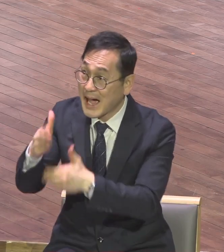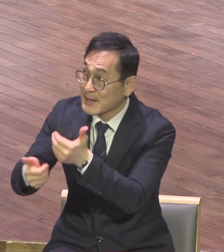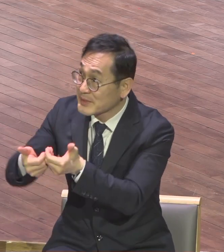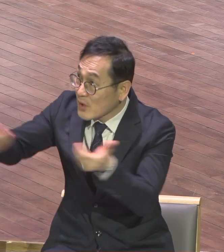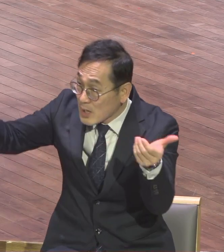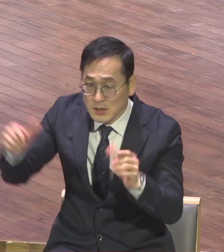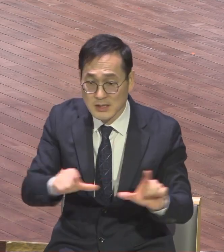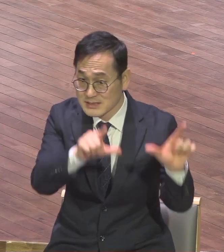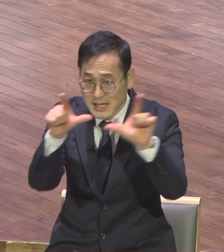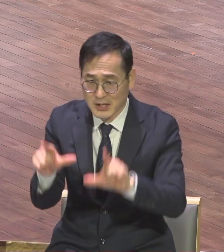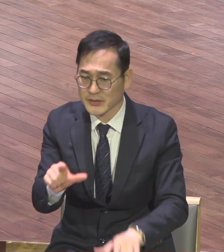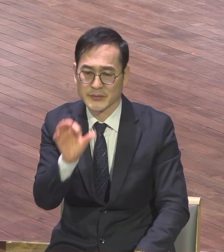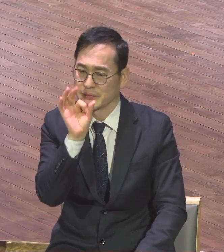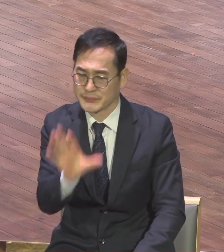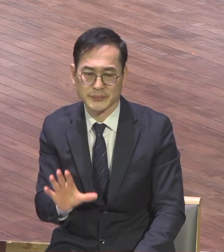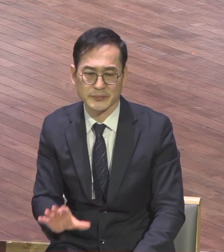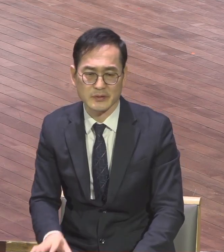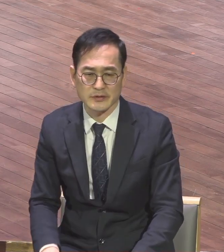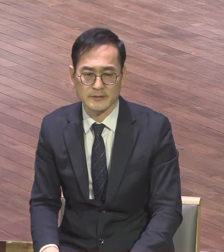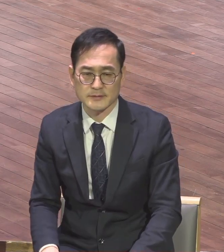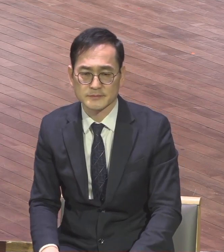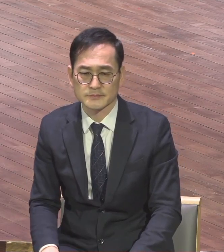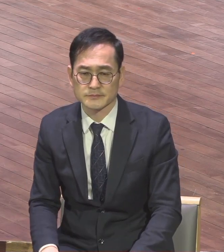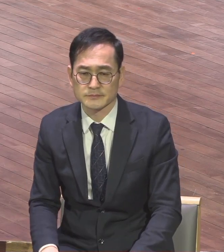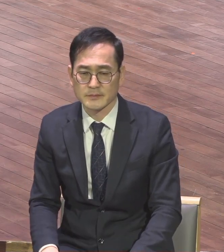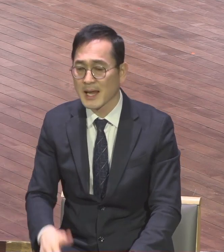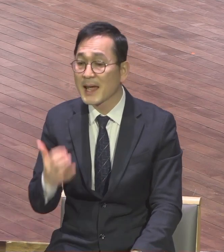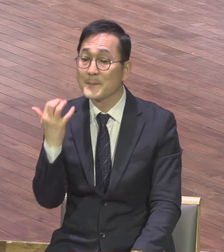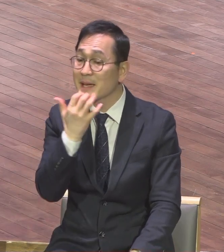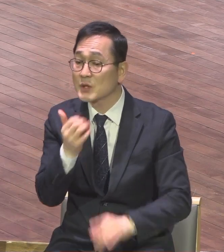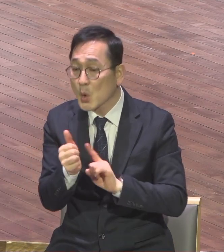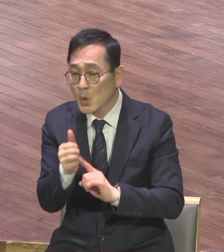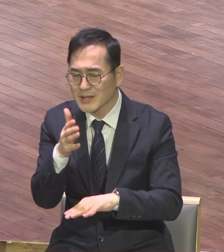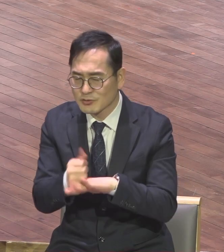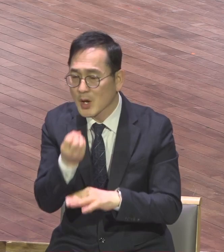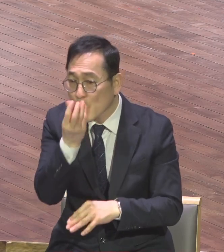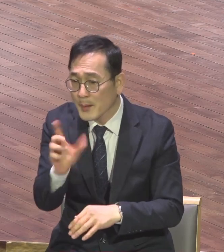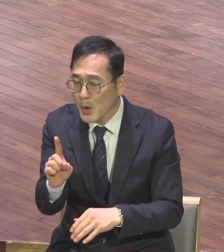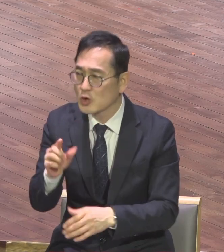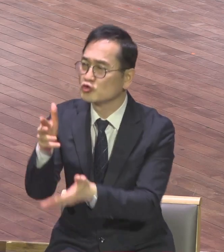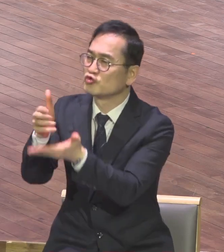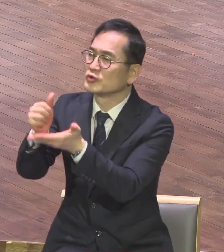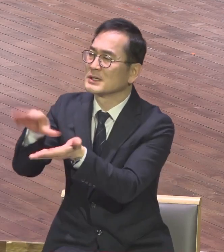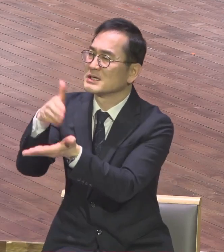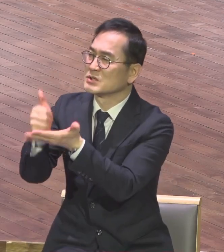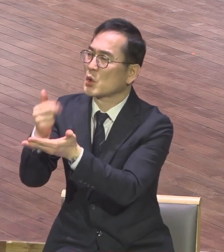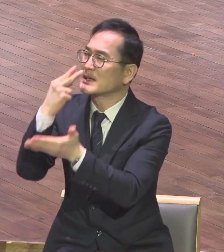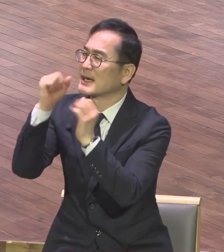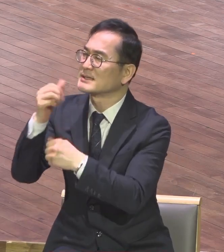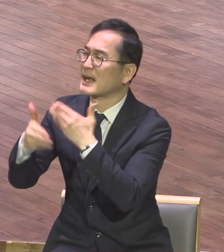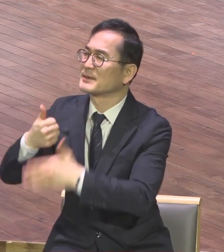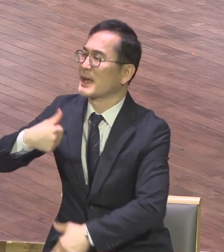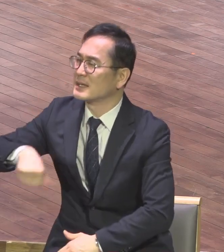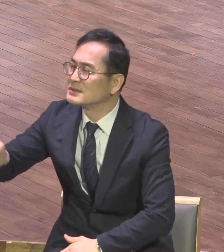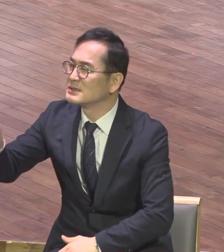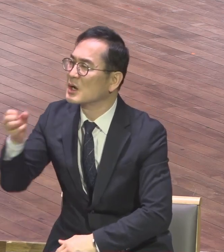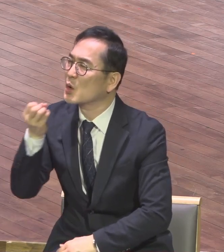수 없습니다. 그러한 흐름 속에서의 베드로의 고백이에요. 주는 그리스도시요 살아계신 하나님의